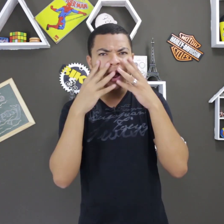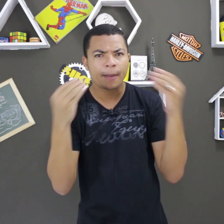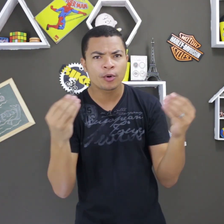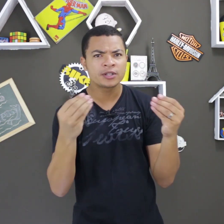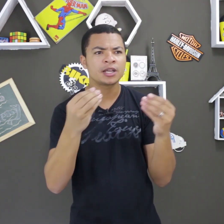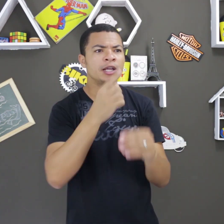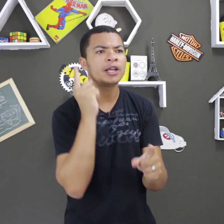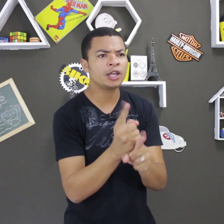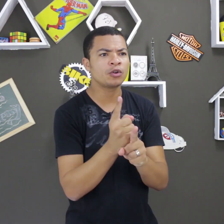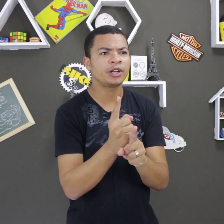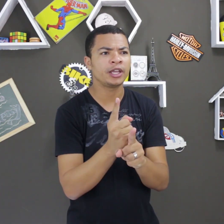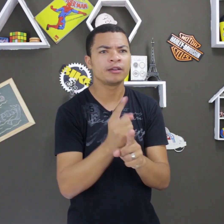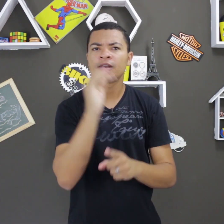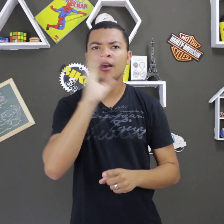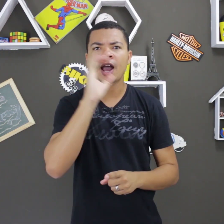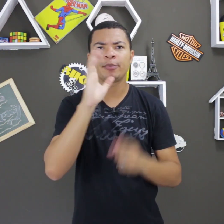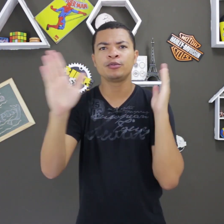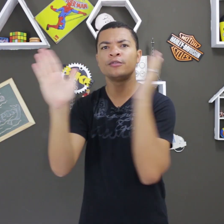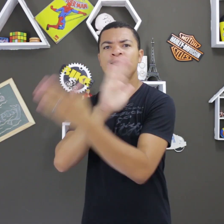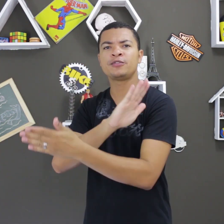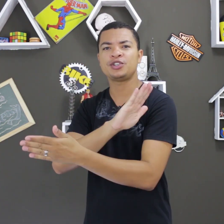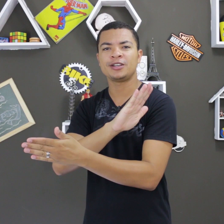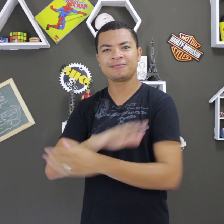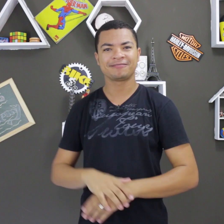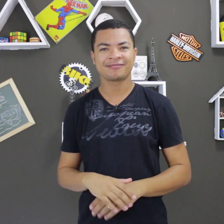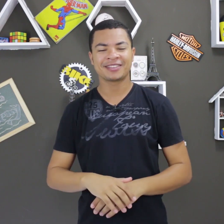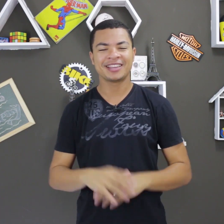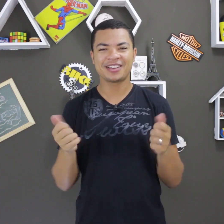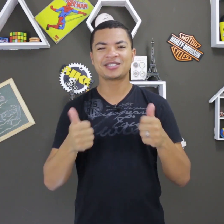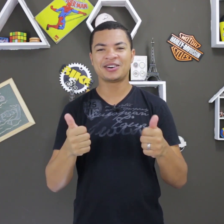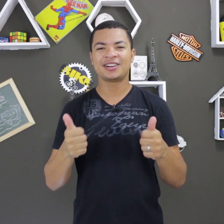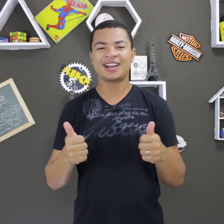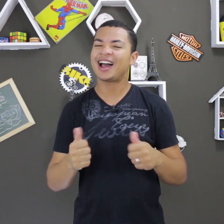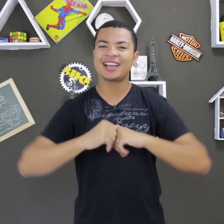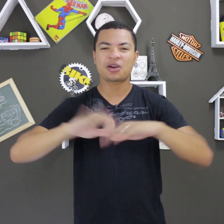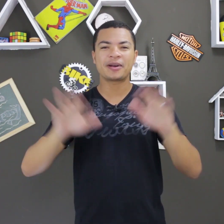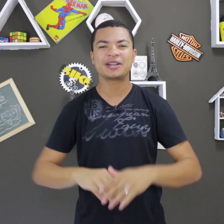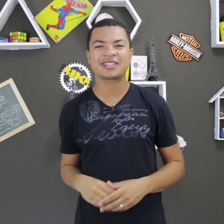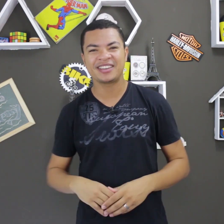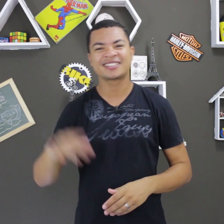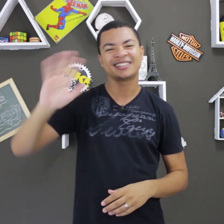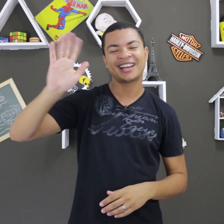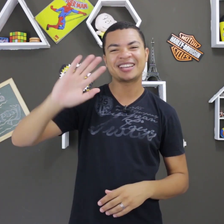raposa e encontrei rápido puji e gostou aí então compartilhar com os amigos até